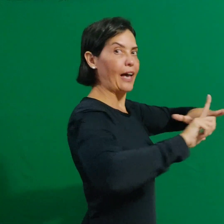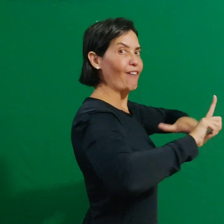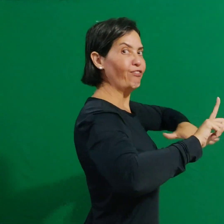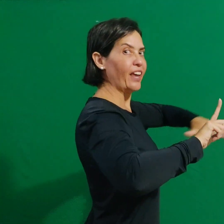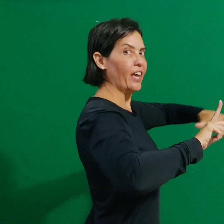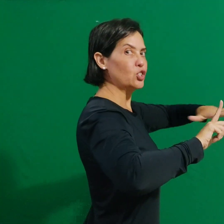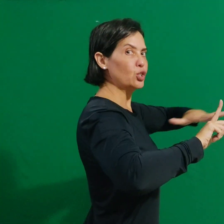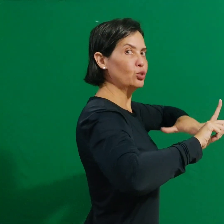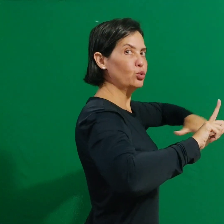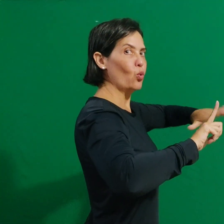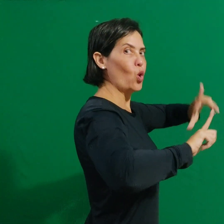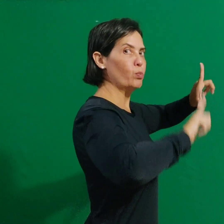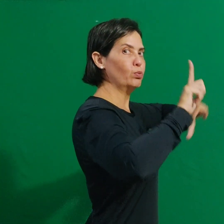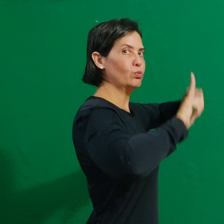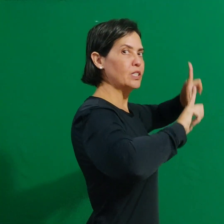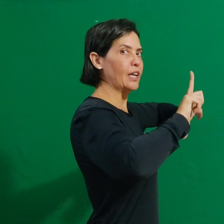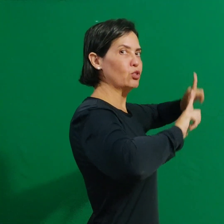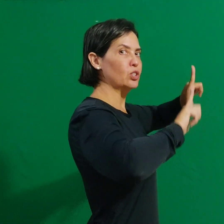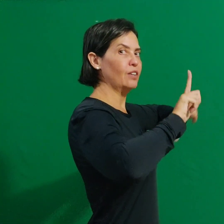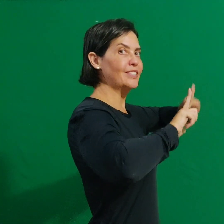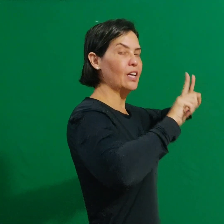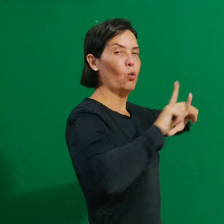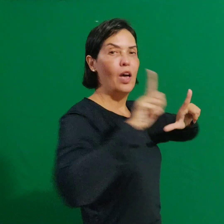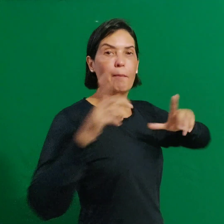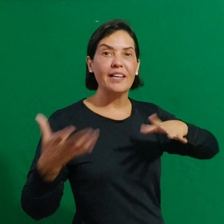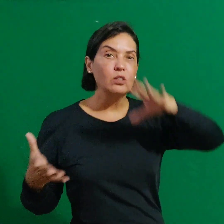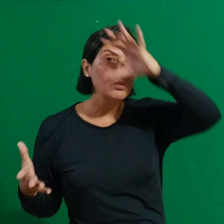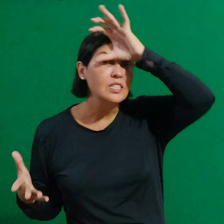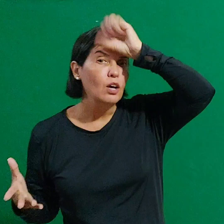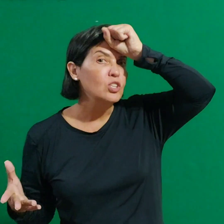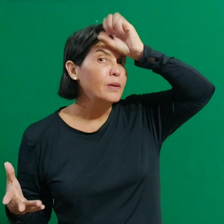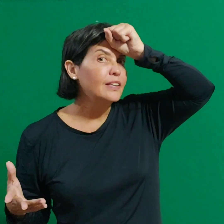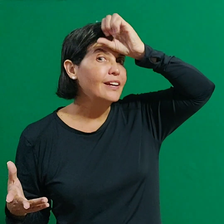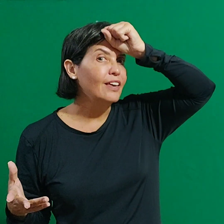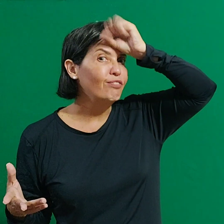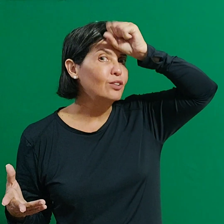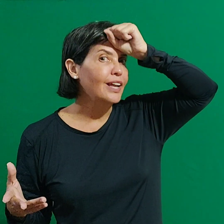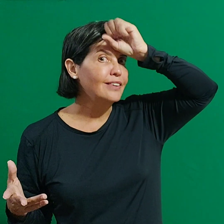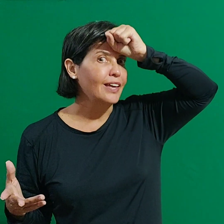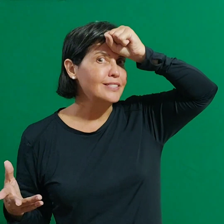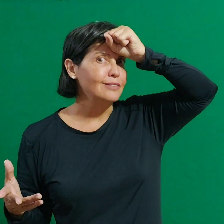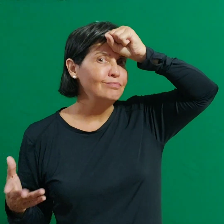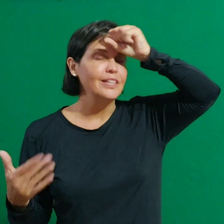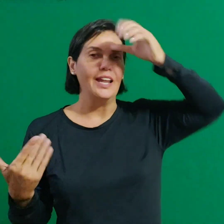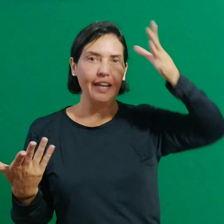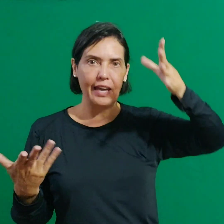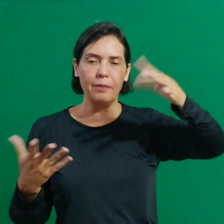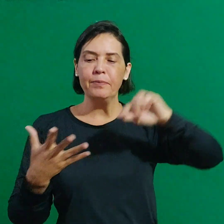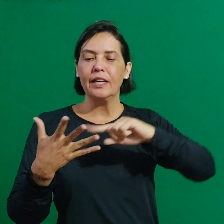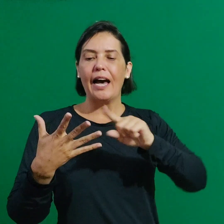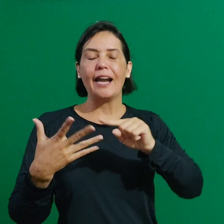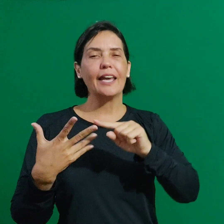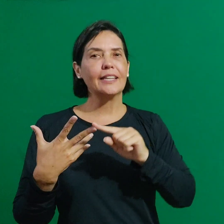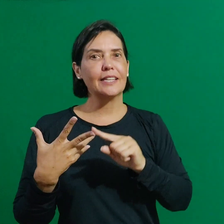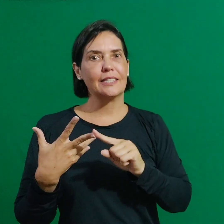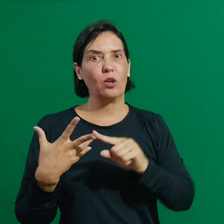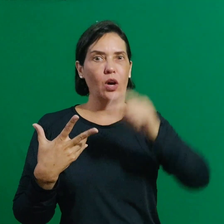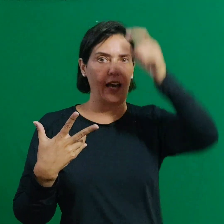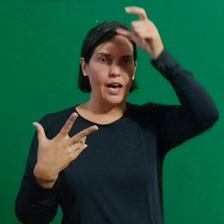à frente do corpo, o sinal de televisão. Mas eu tenho o sinal de aprender que é feito na testa, né? Além desse